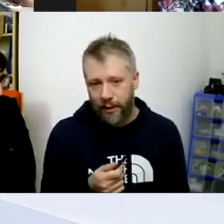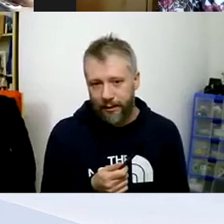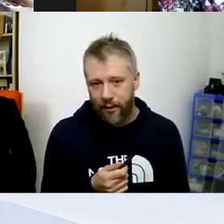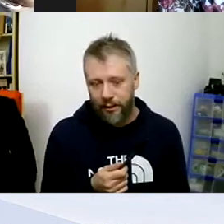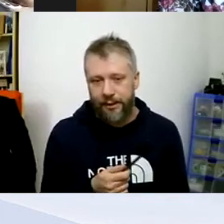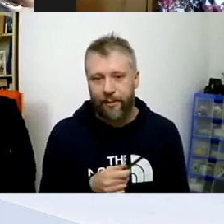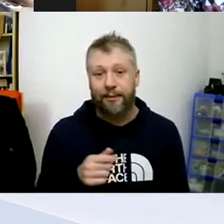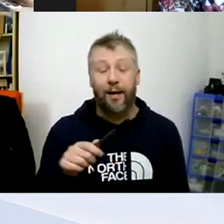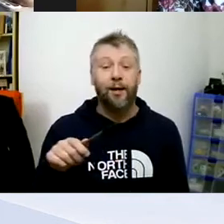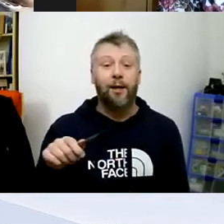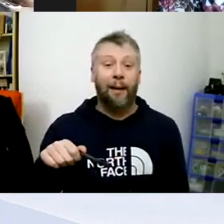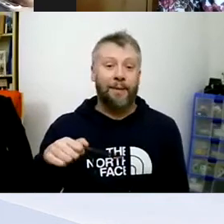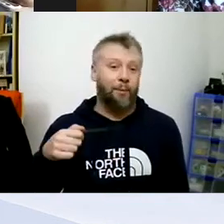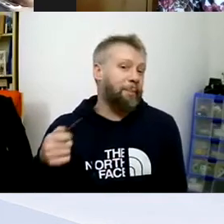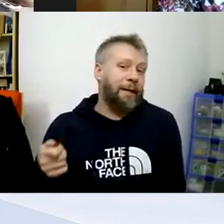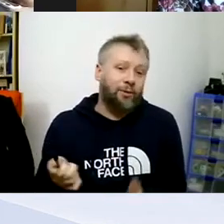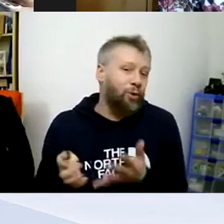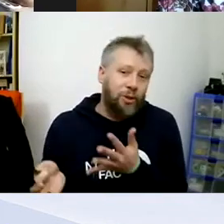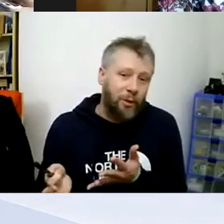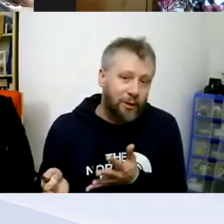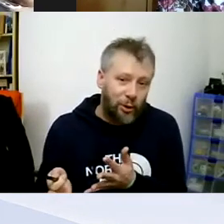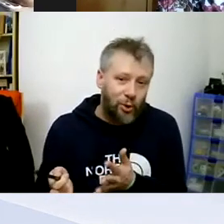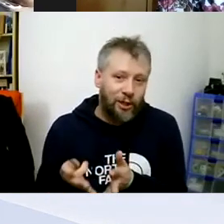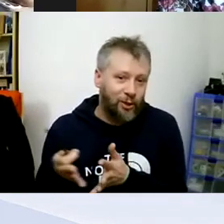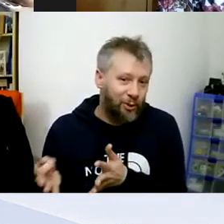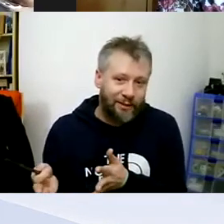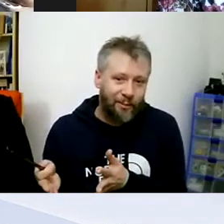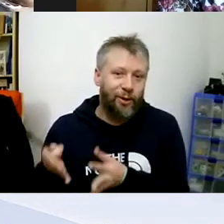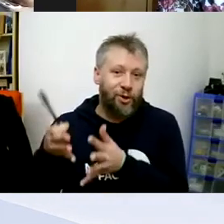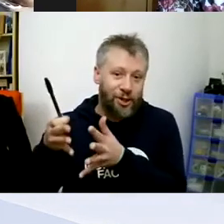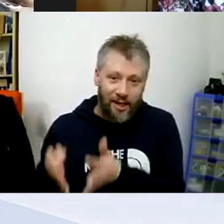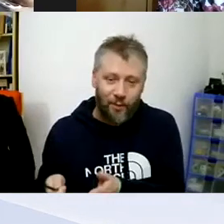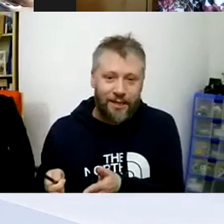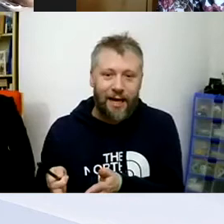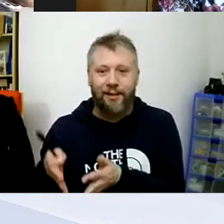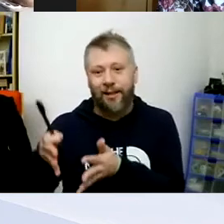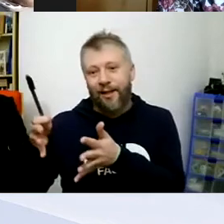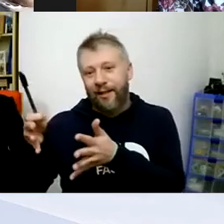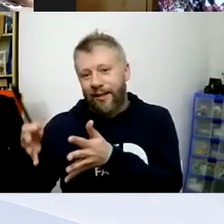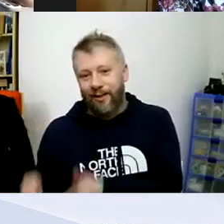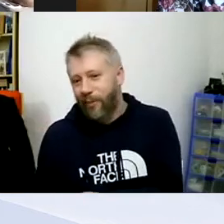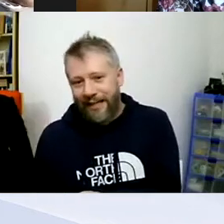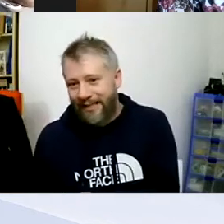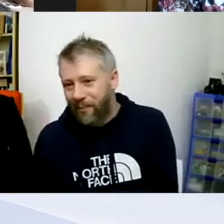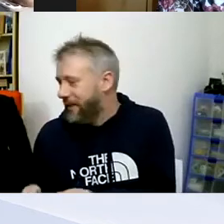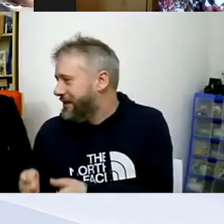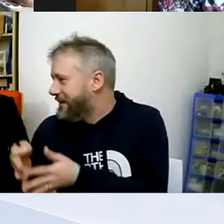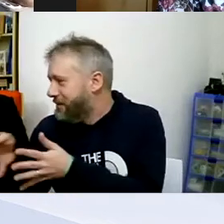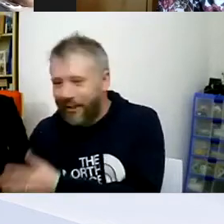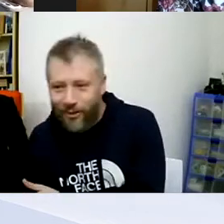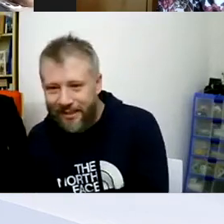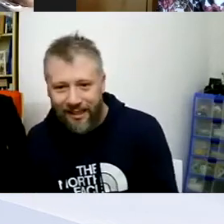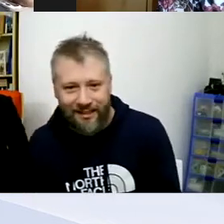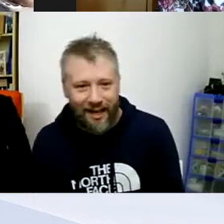dopo a dare una sistemata. Abbiamo preparato gli ultimi 4 giorni il nostro matrimonio, ci siamo sposati. La domenica siamo partiti,